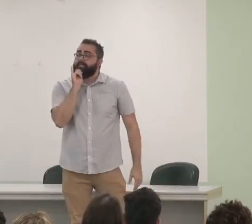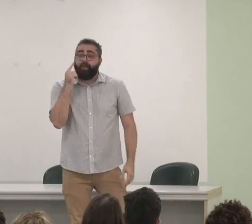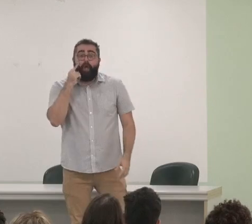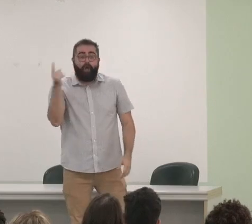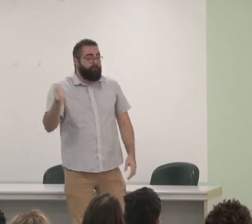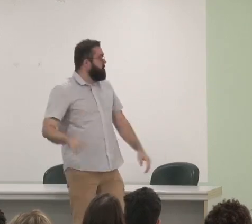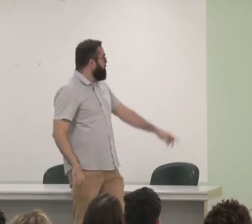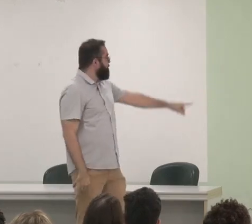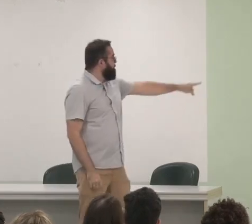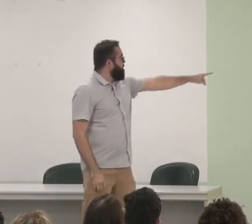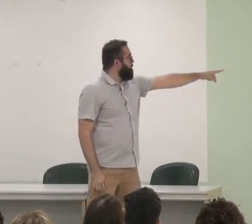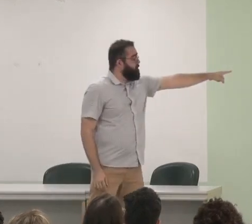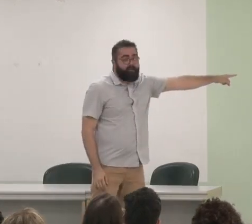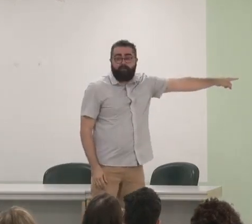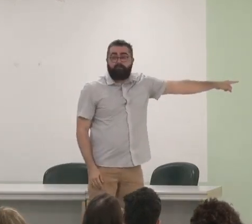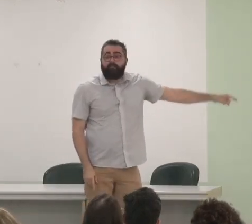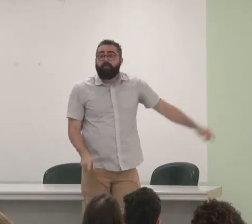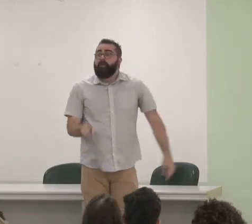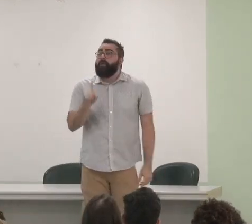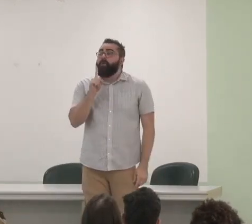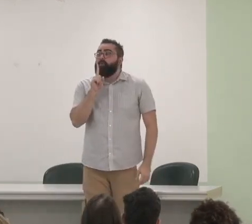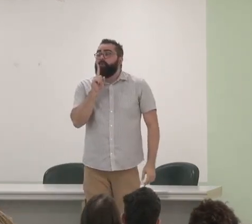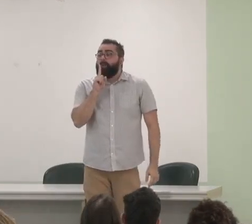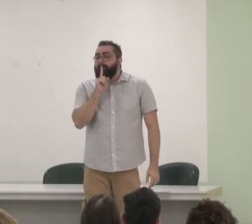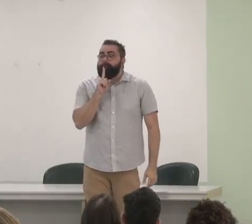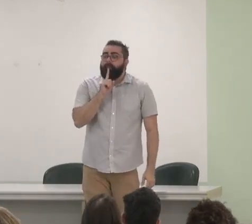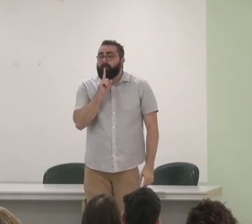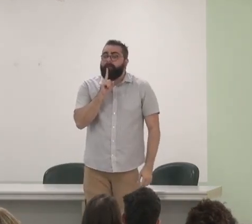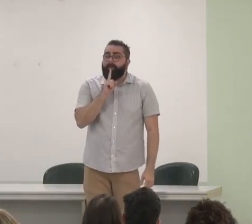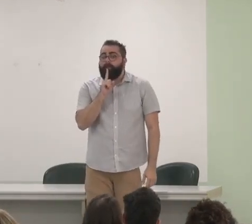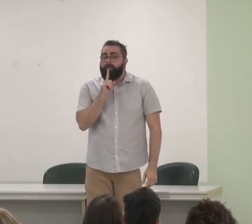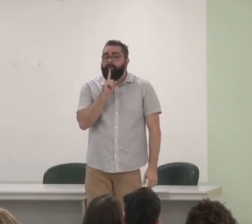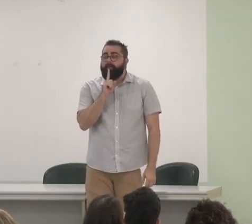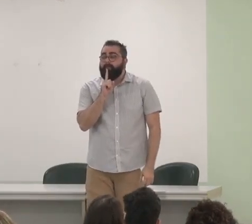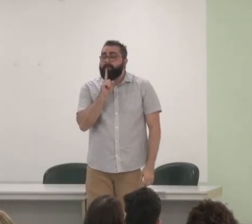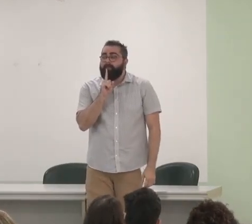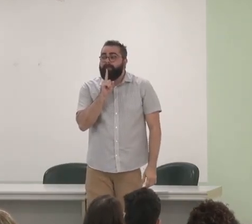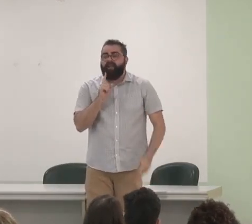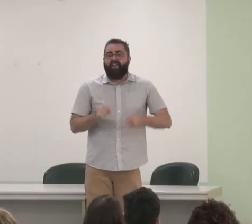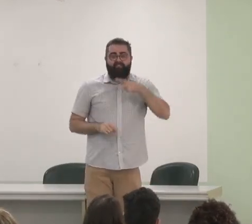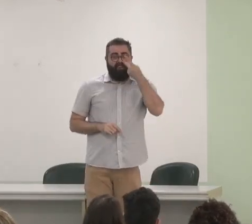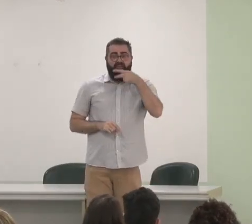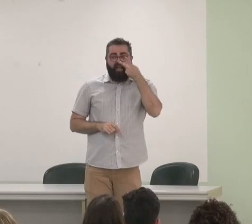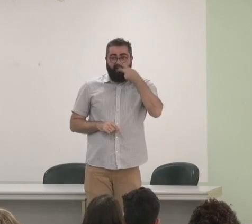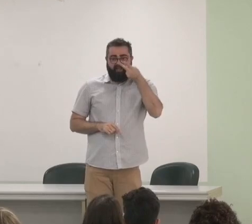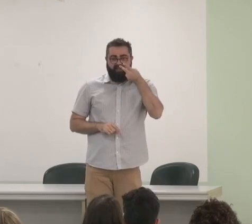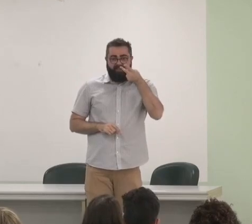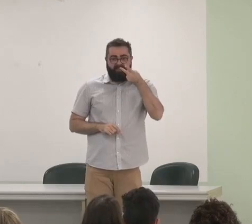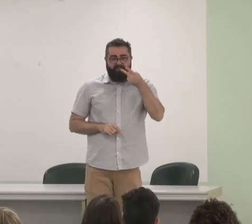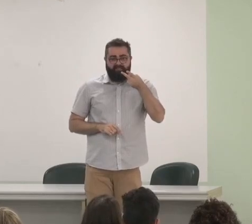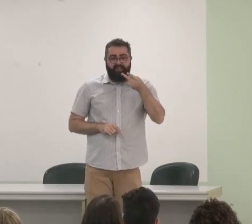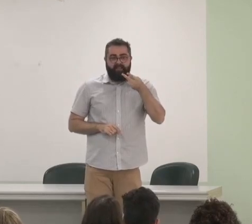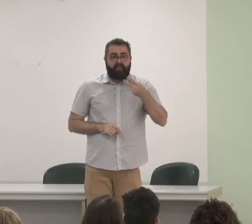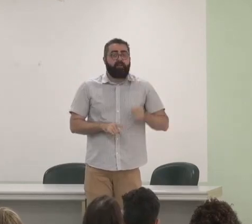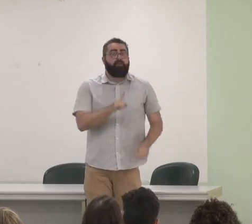também acontece. Eu vou trazer esse exemplo aqui para vocês, que é esse daqui, que é a palavra para falar em